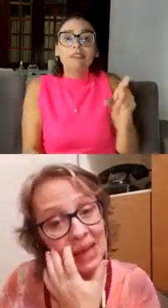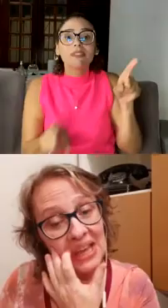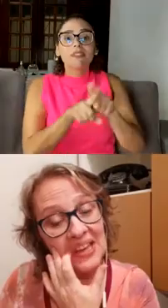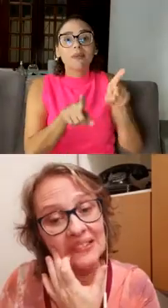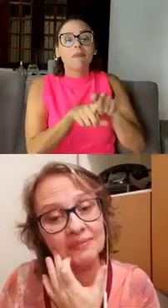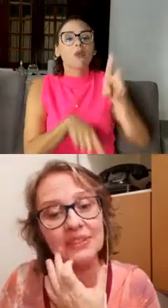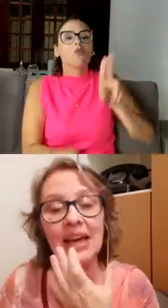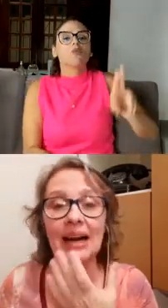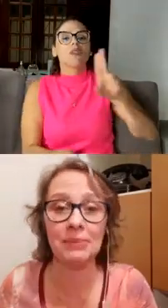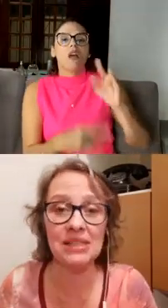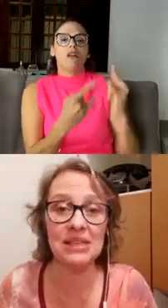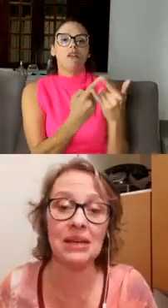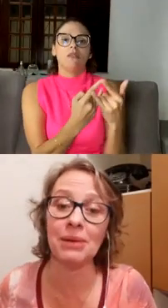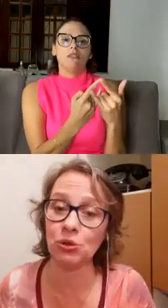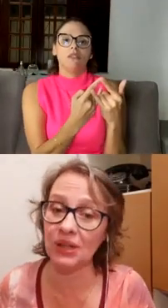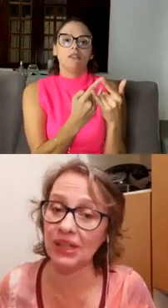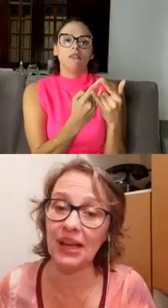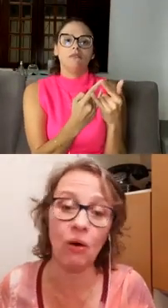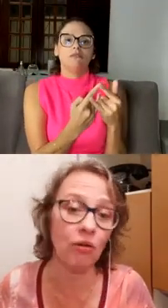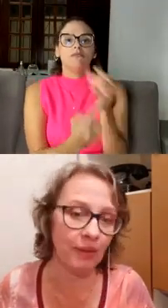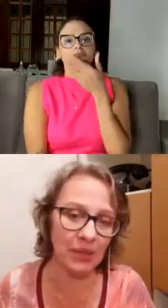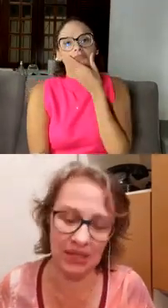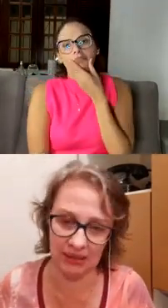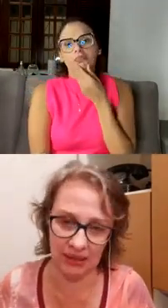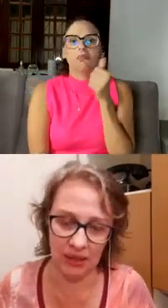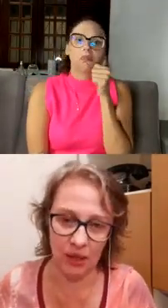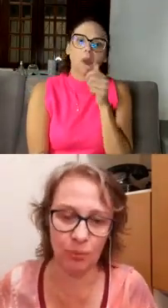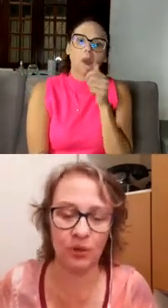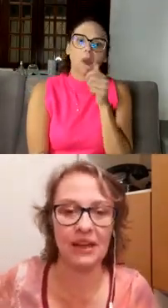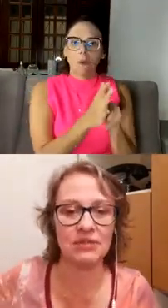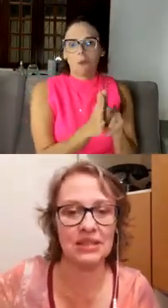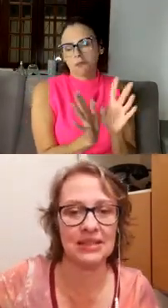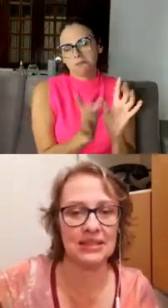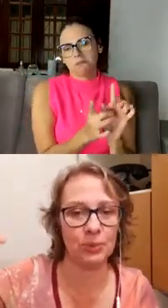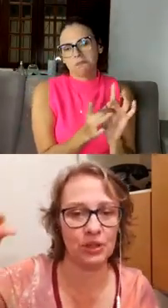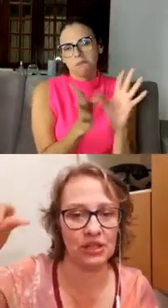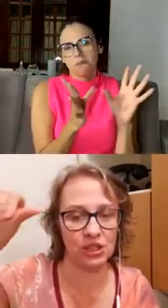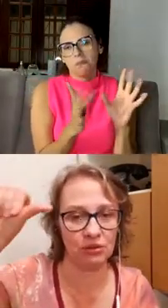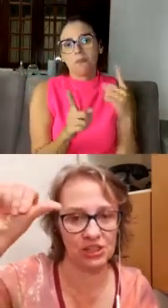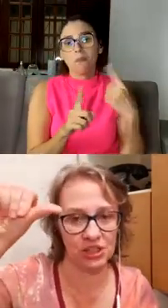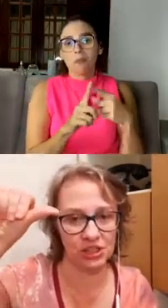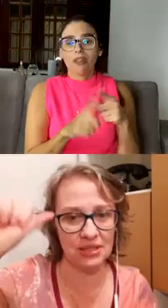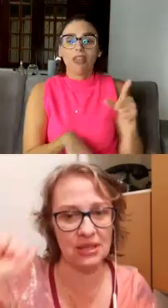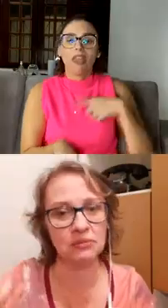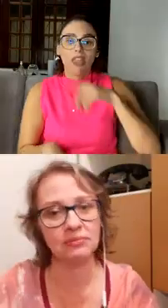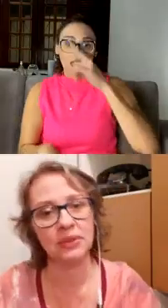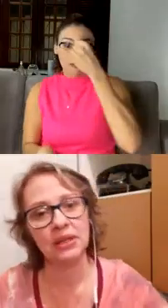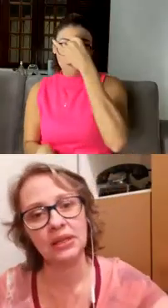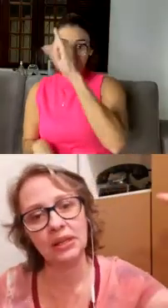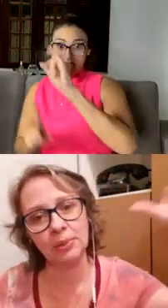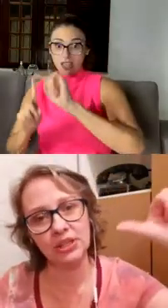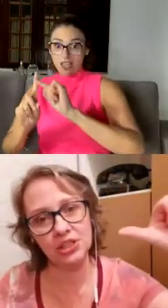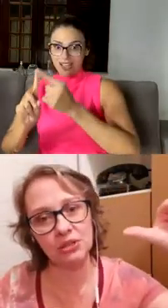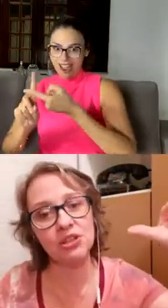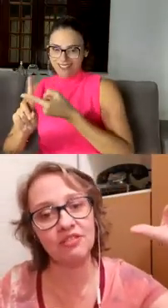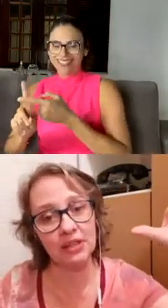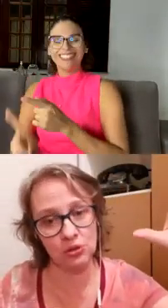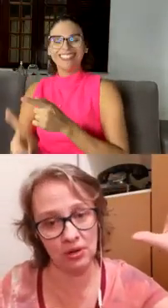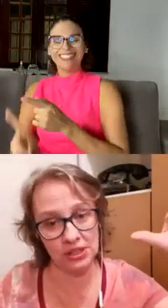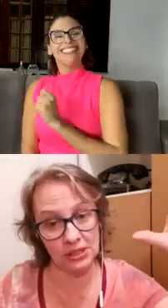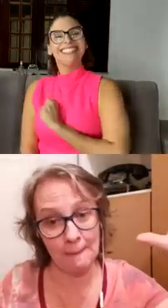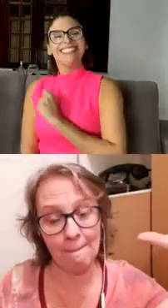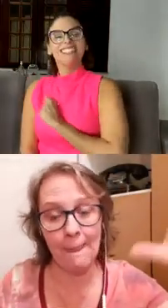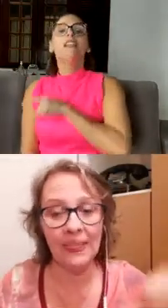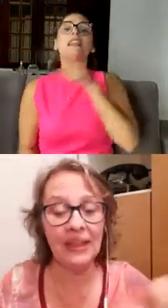de barreira, que é a camisinha masculina ou feminina. Porque aí você está se protegendo da gestação e protegendo de